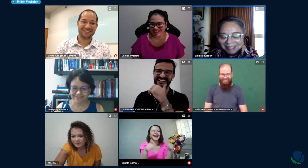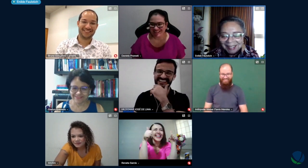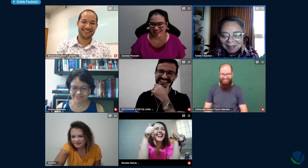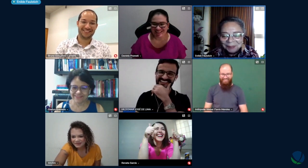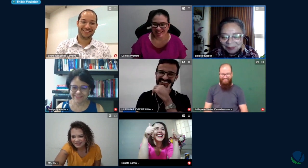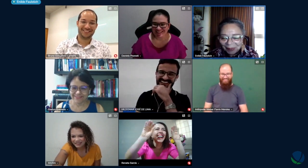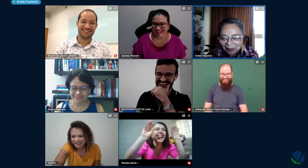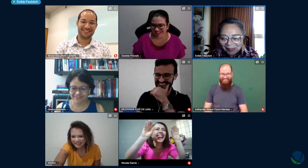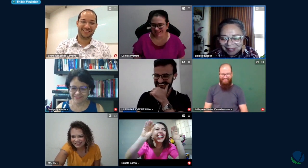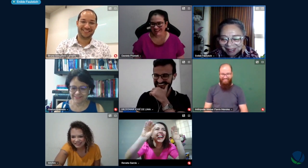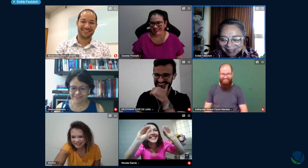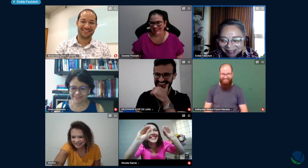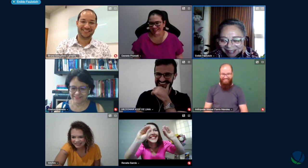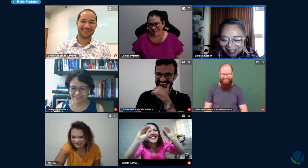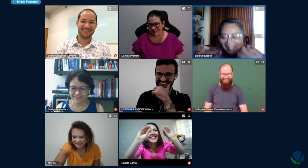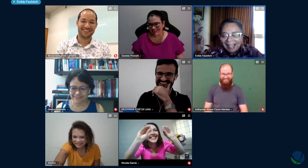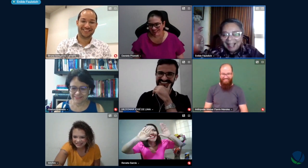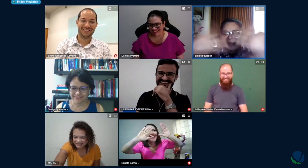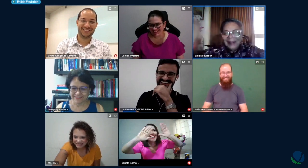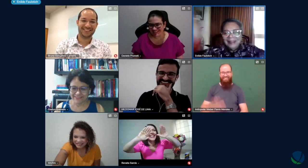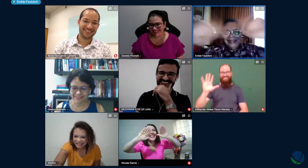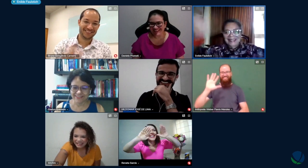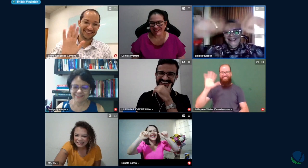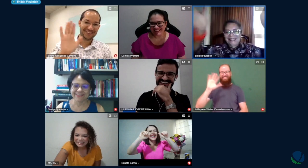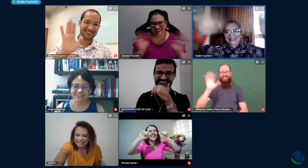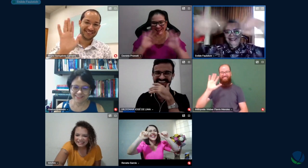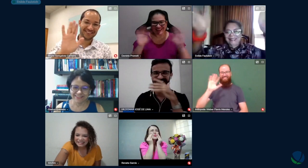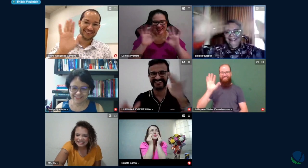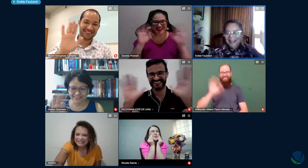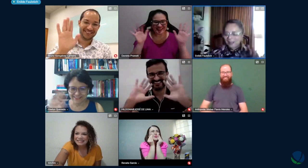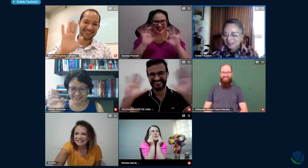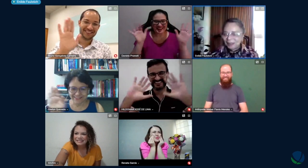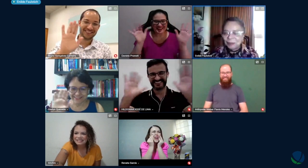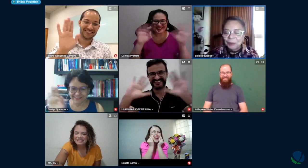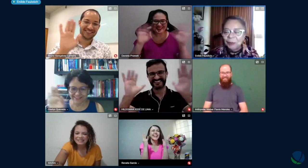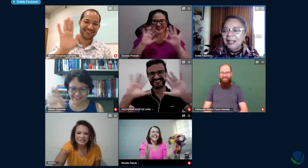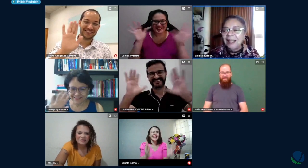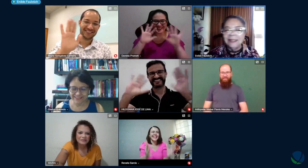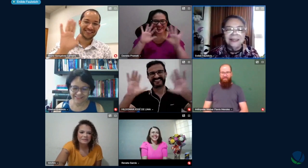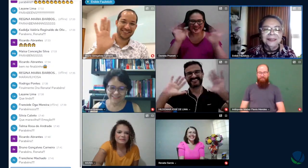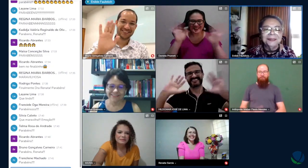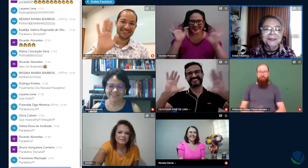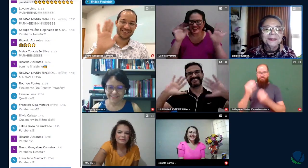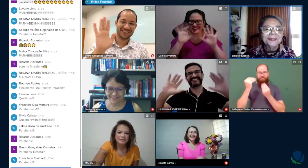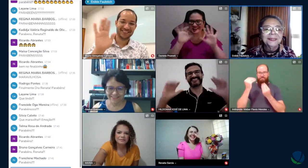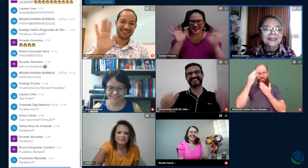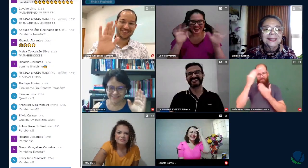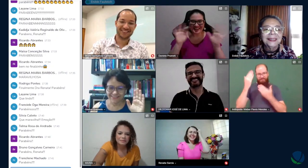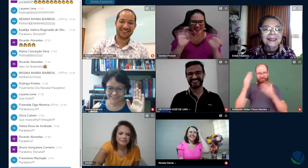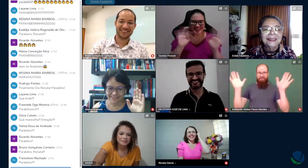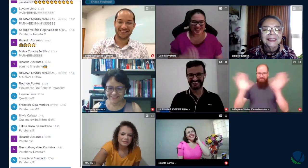Ah, tá bom. Tchau. Tchau, queridos. Muito obrigada.